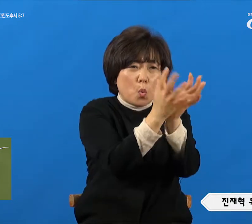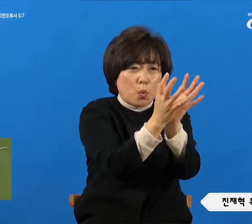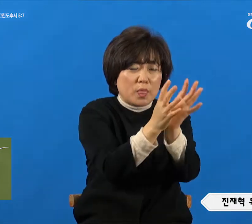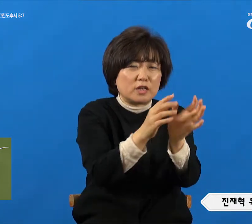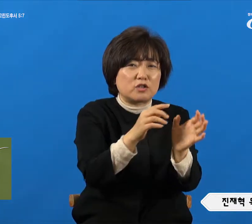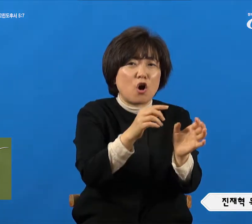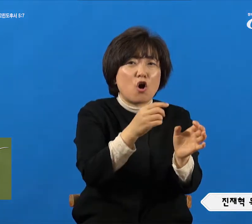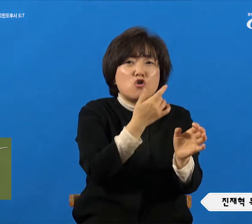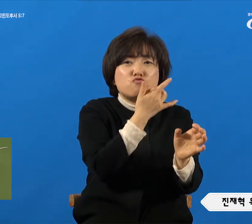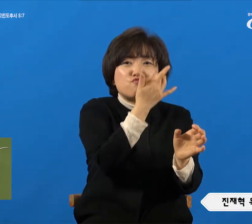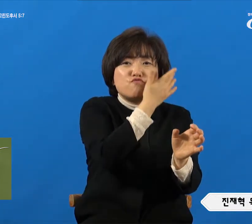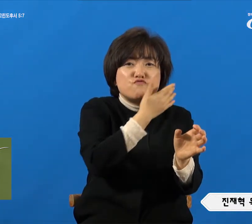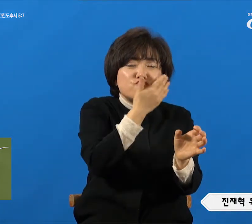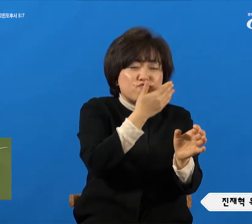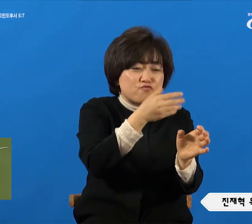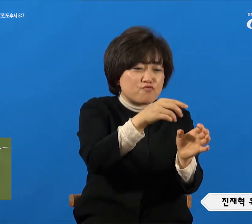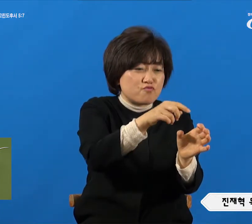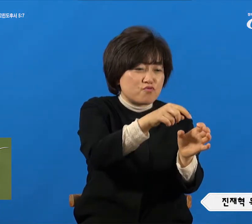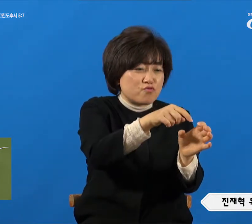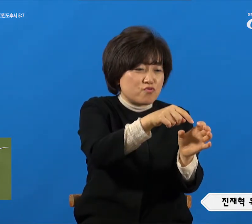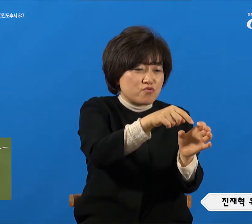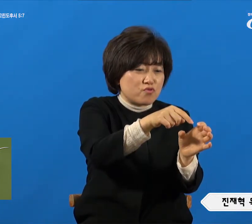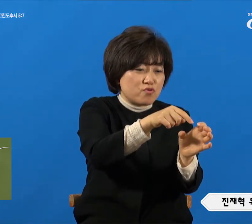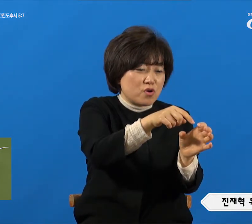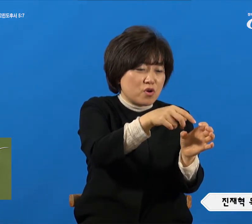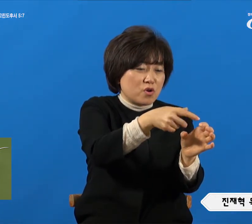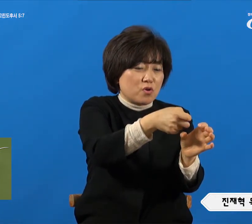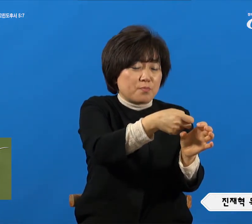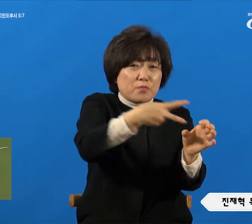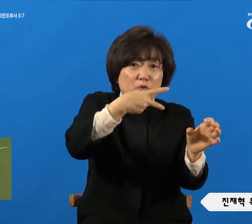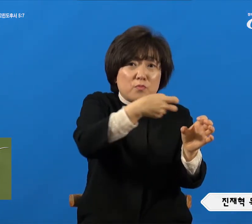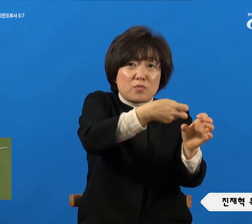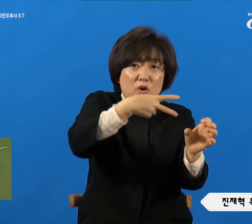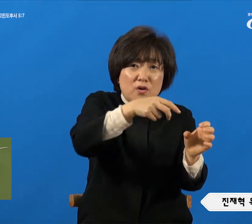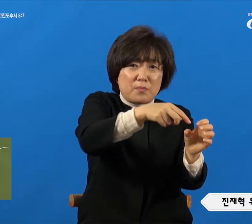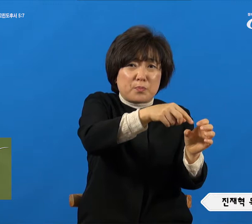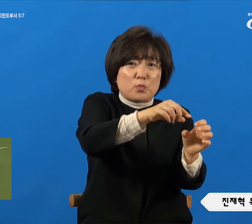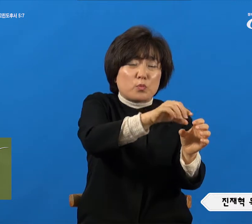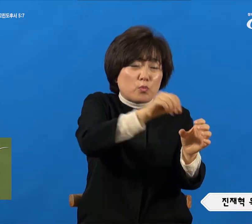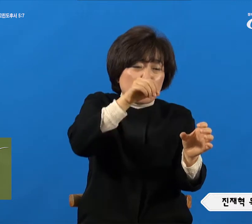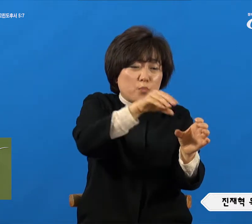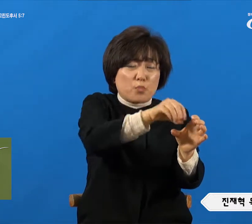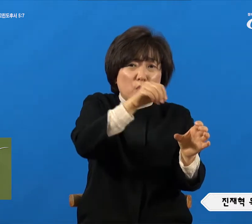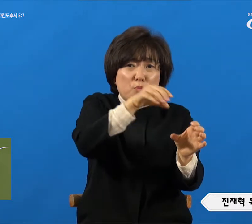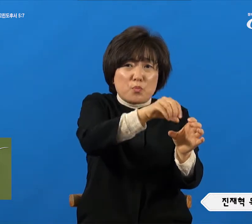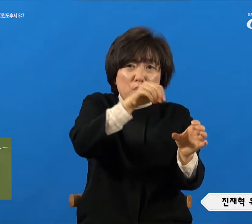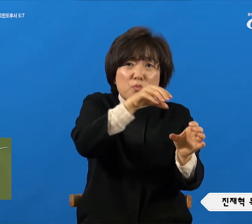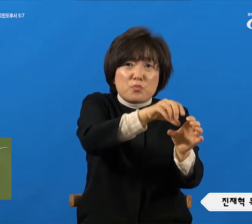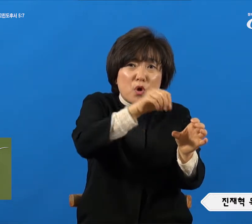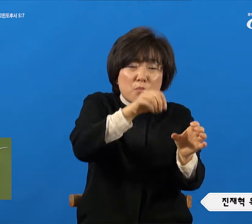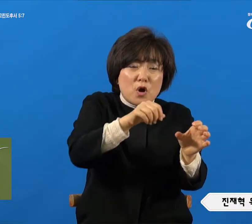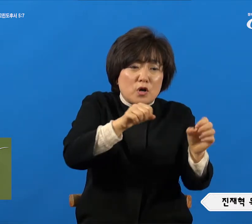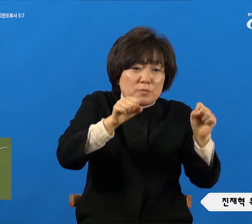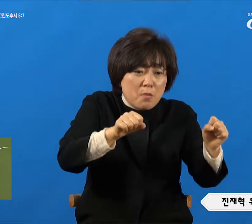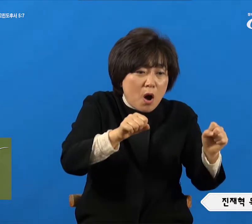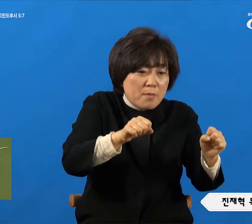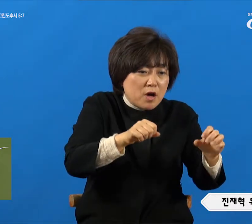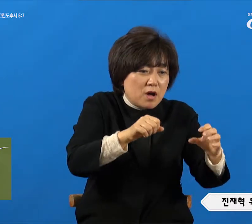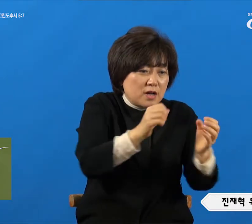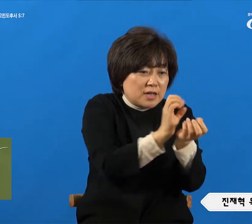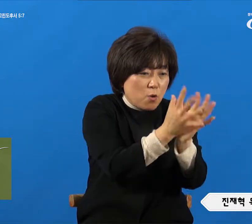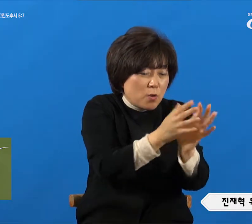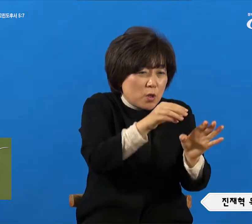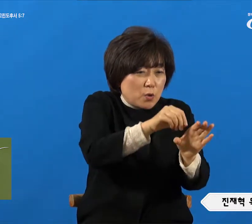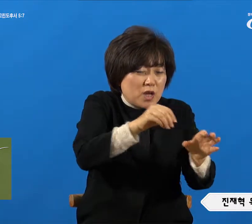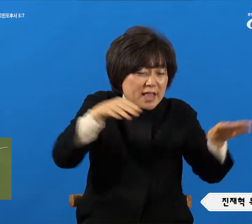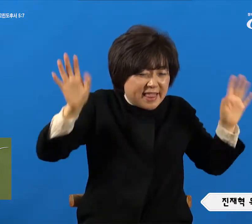빨아먹는데 정지된 상태에서 먹어야 되니까 그 짧은 시간에 날개짓을 얼마나